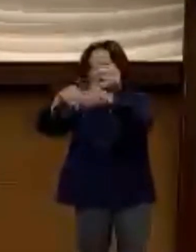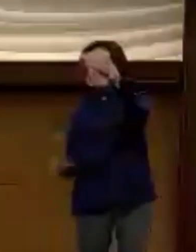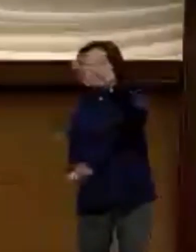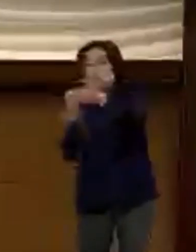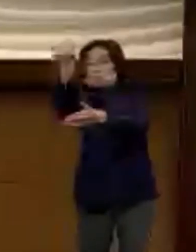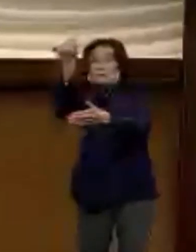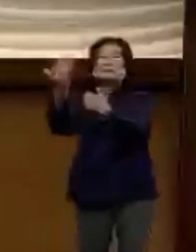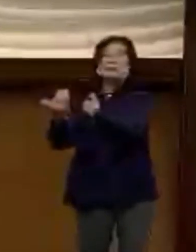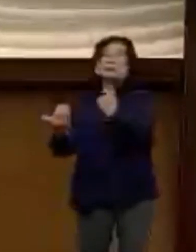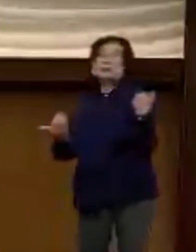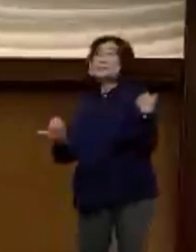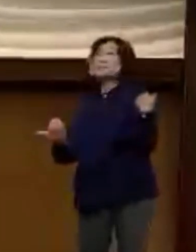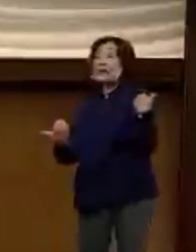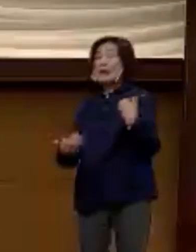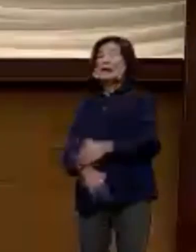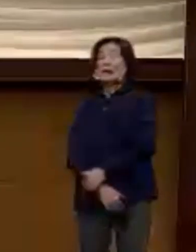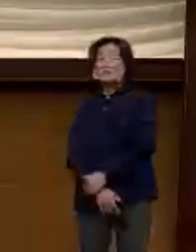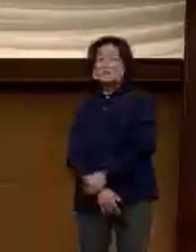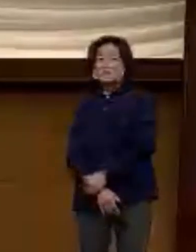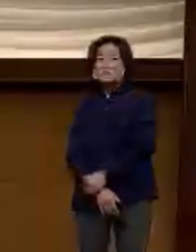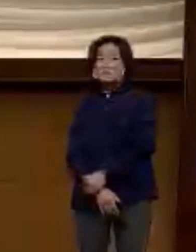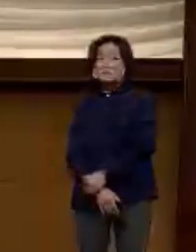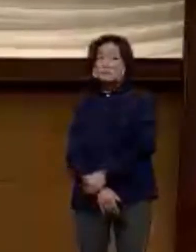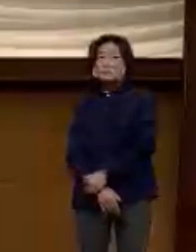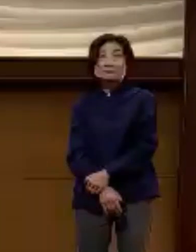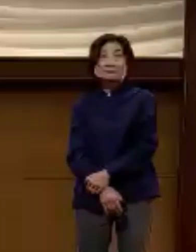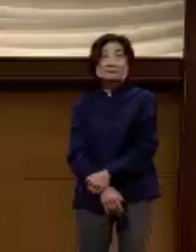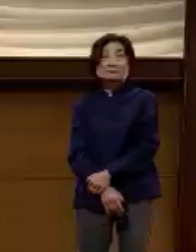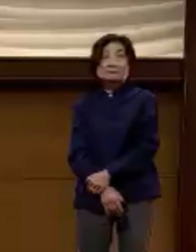ました。あの時言われました。